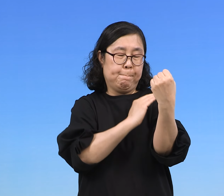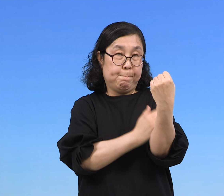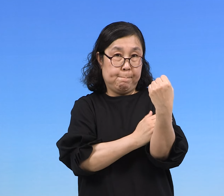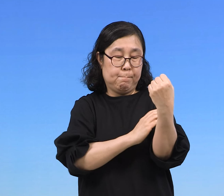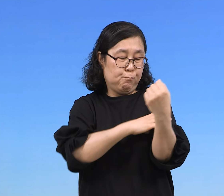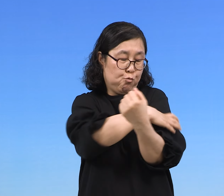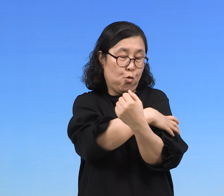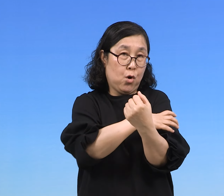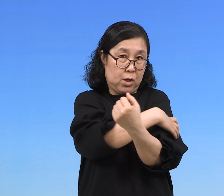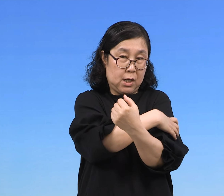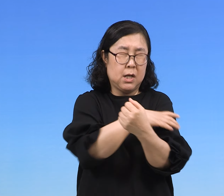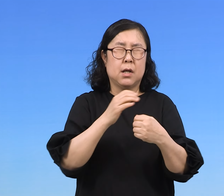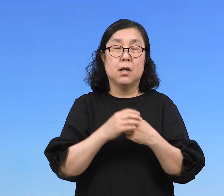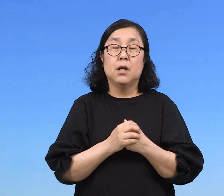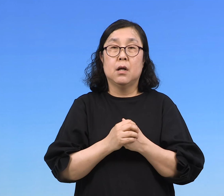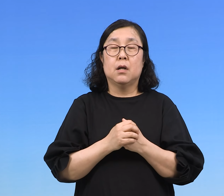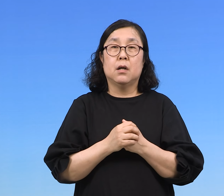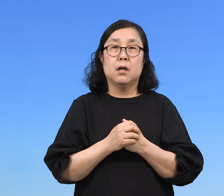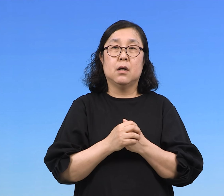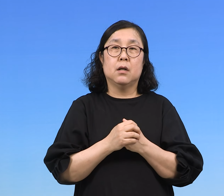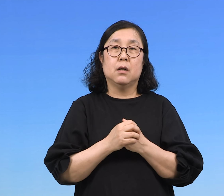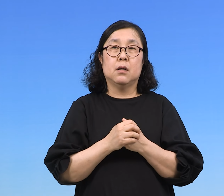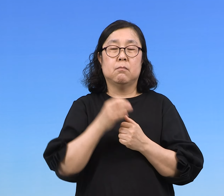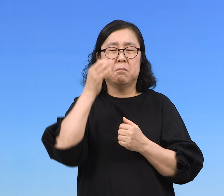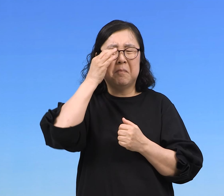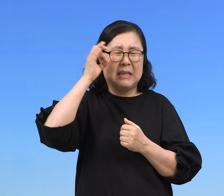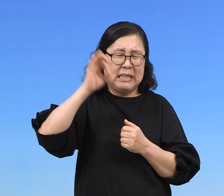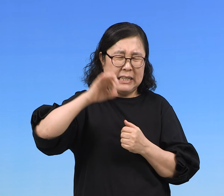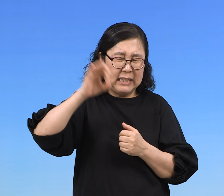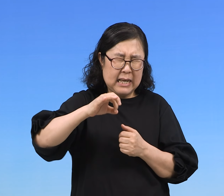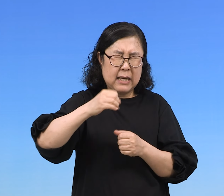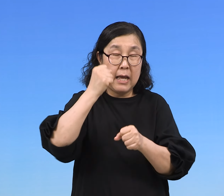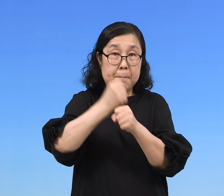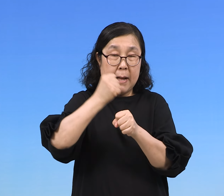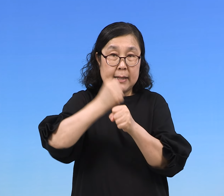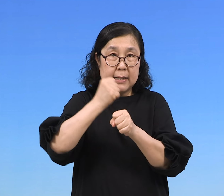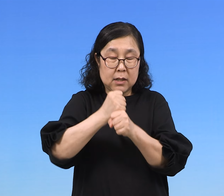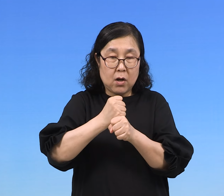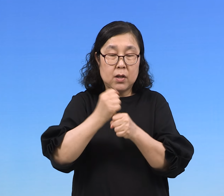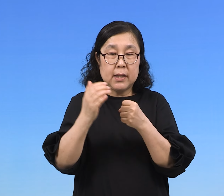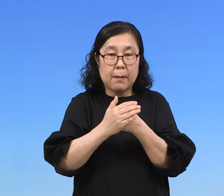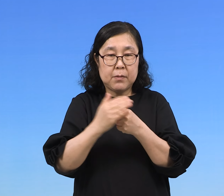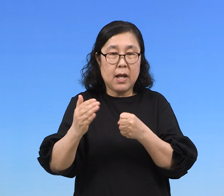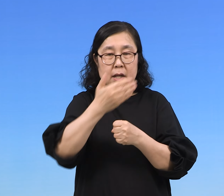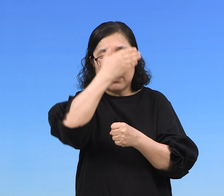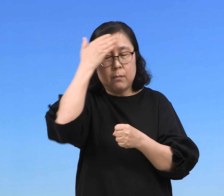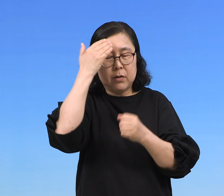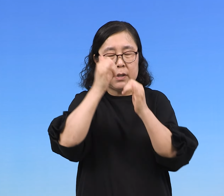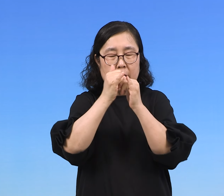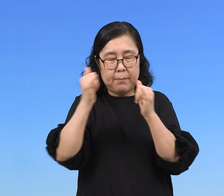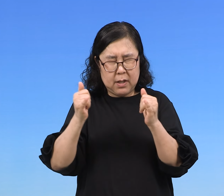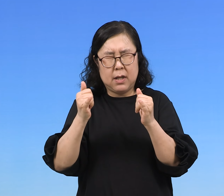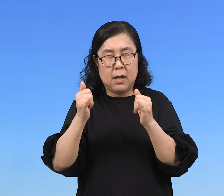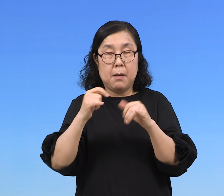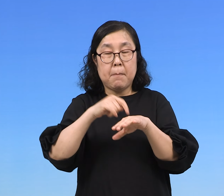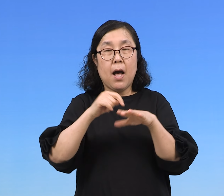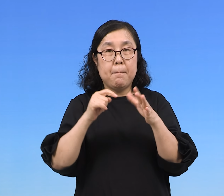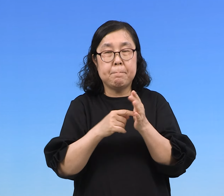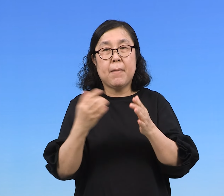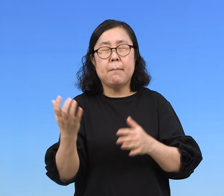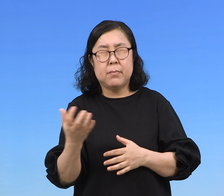저는 어른들에 대해서도 마음이 아프지만 저는 이 땅의 젊은이들이 너무 마음이 아파요.